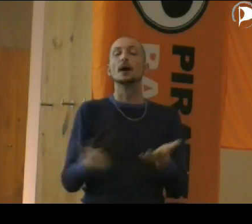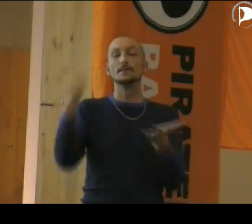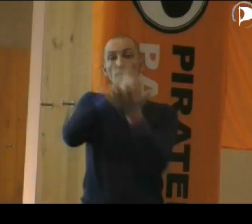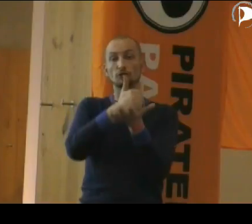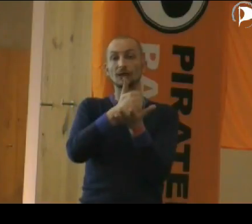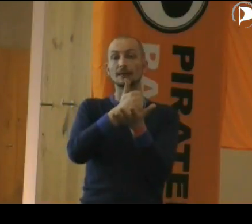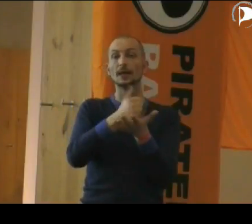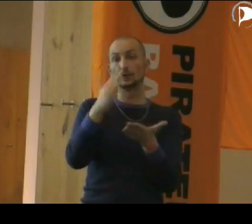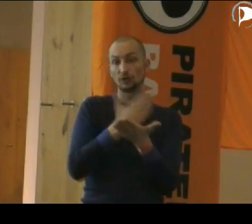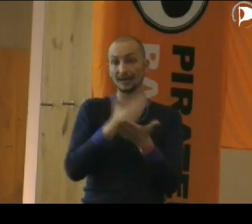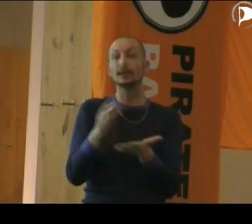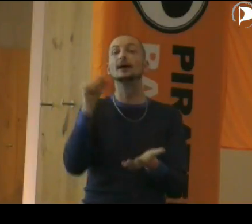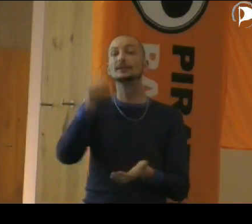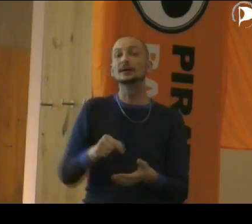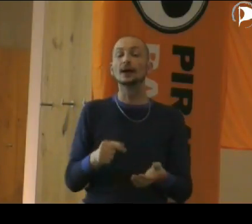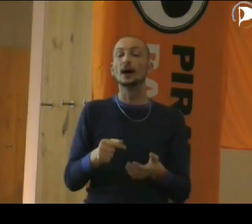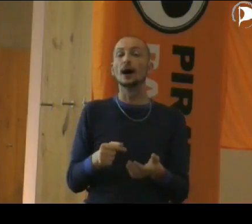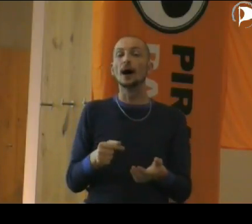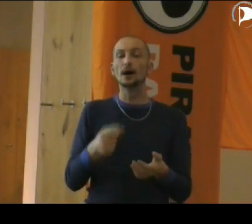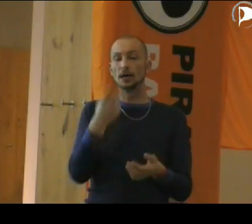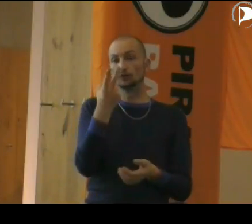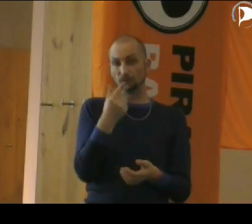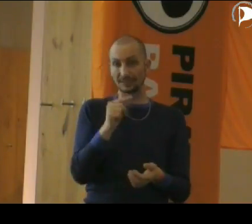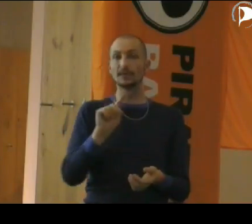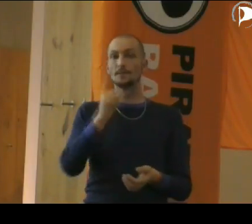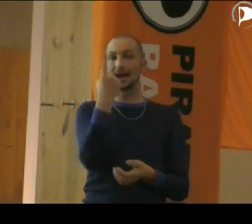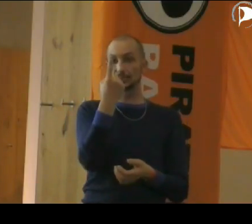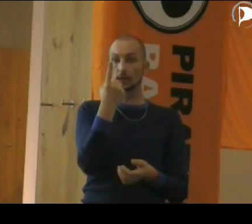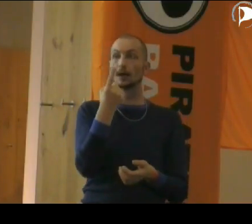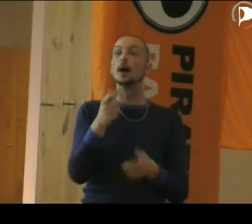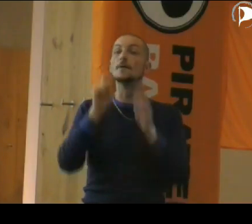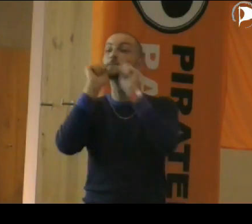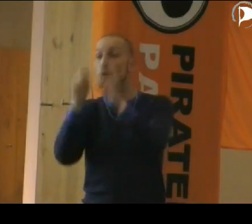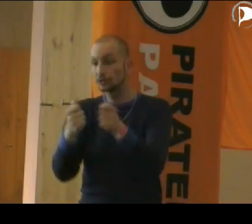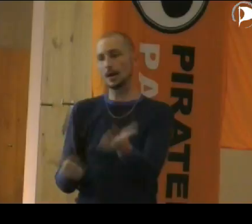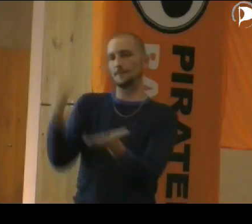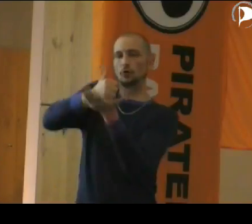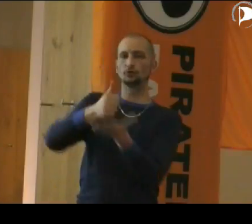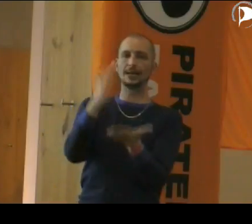gelegentlich ein zwei stars ein vorschlag ab und der vorstand entscheidet persönlich